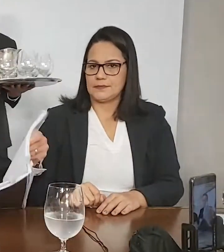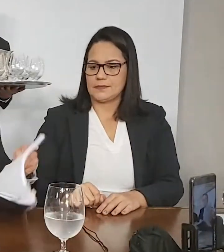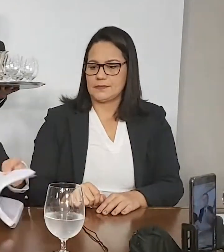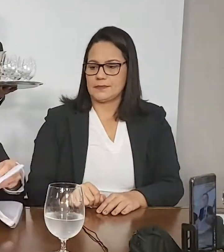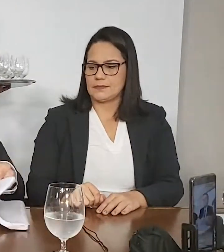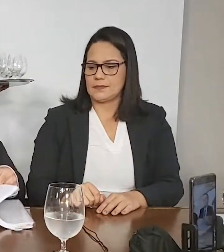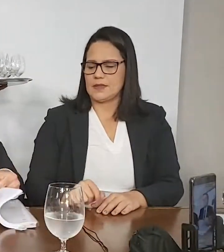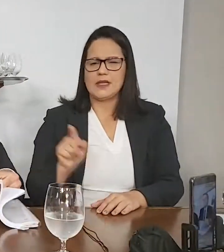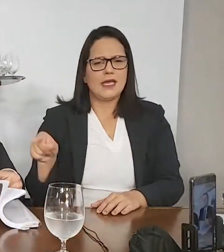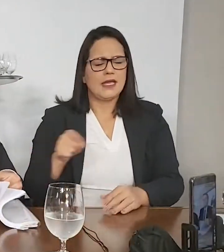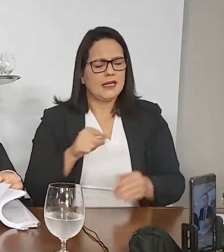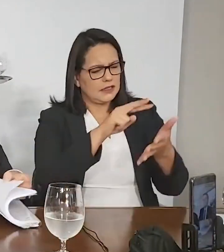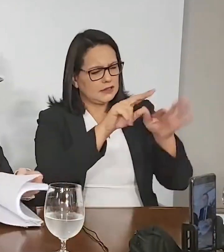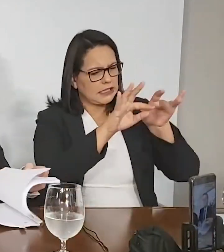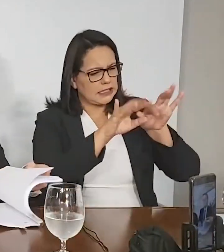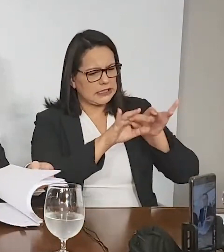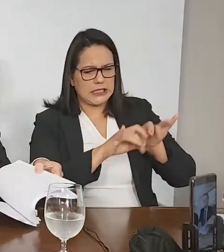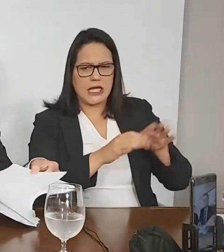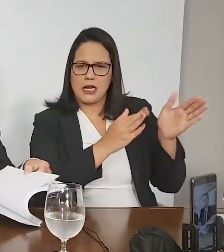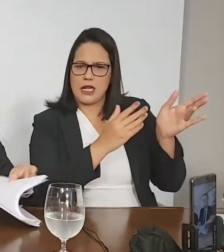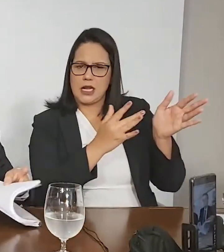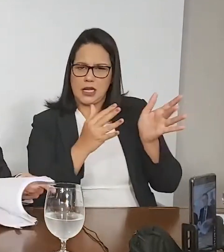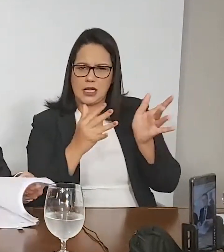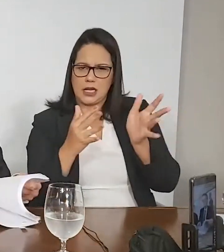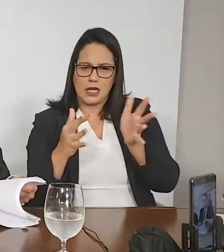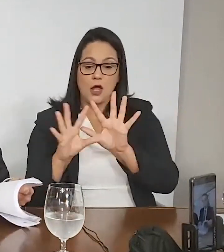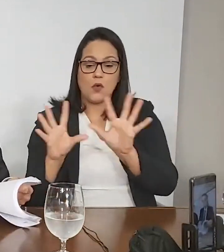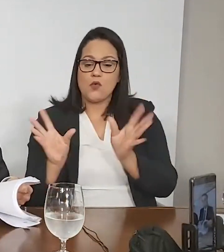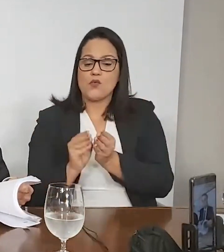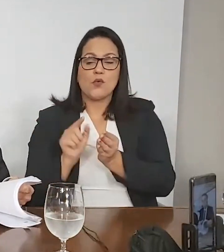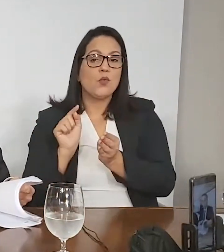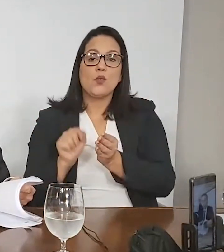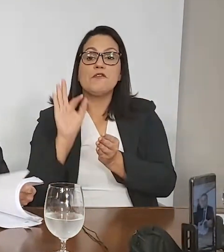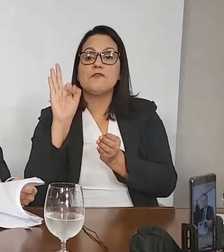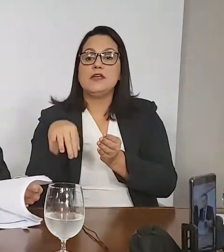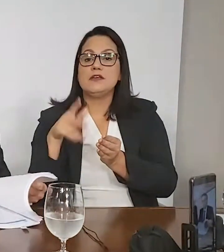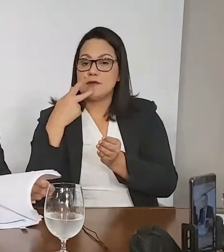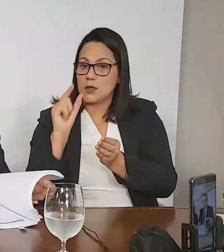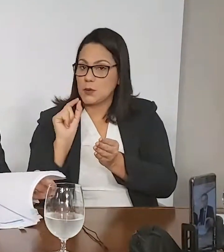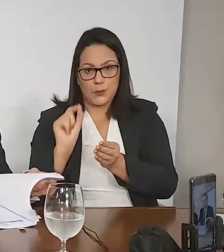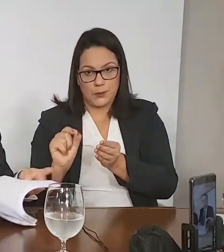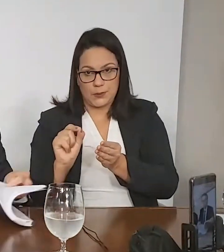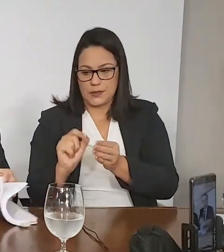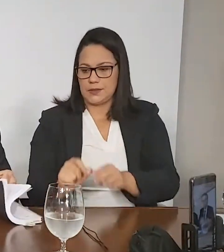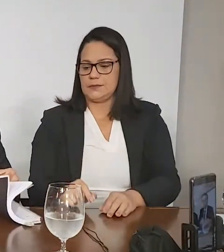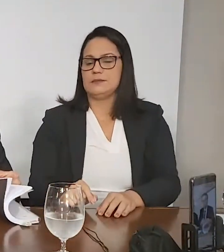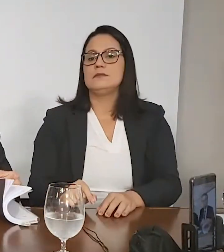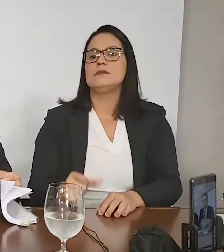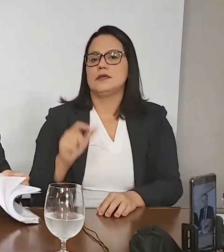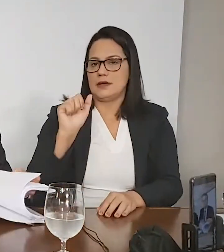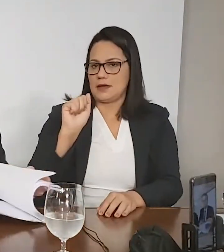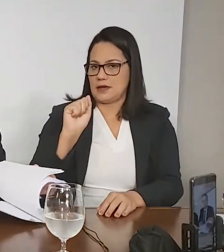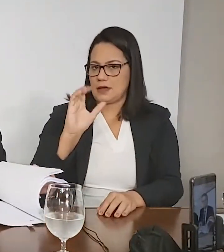final desse estudo aqui. A conclusão final é um acórdão.